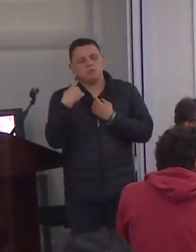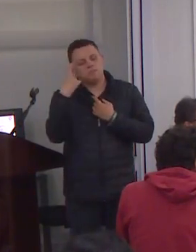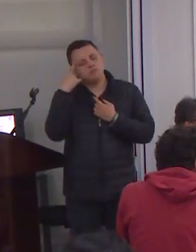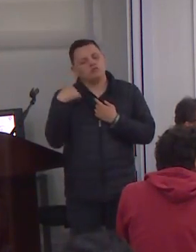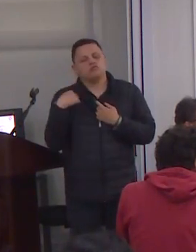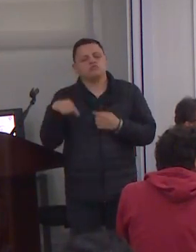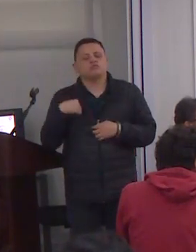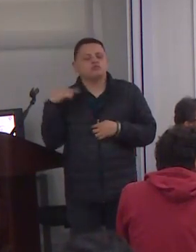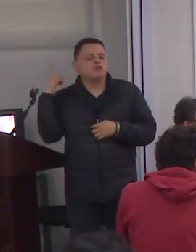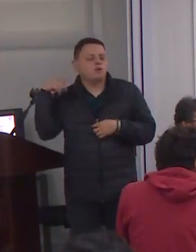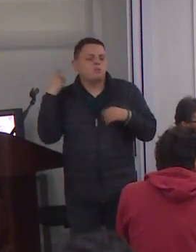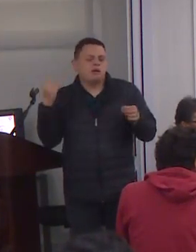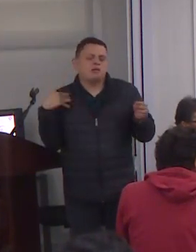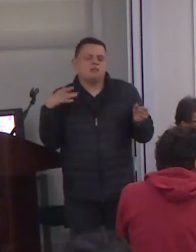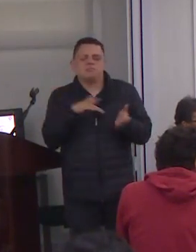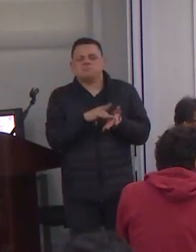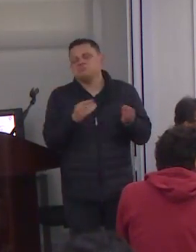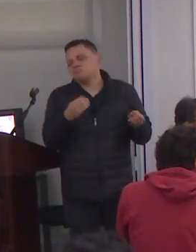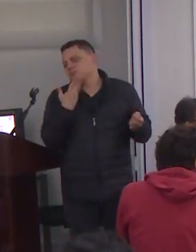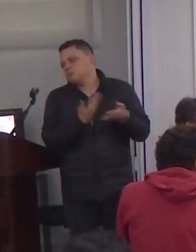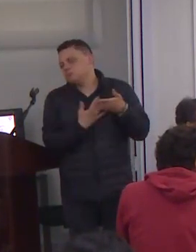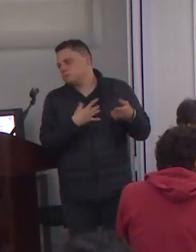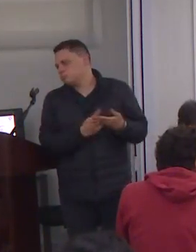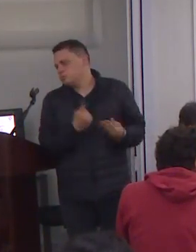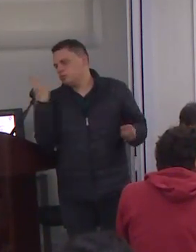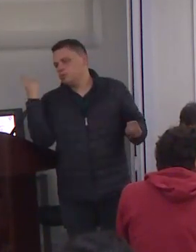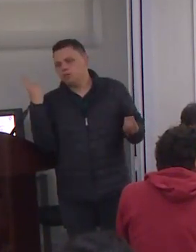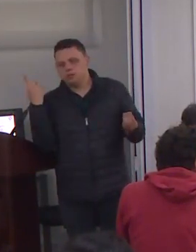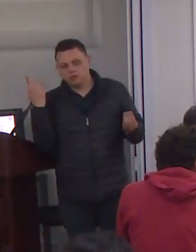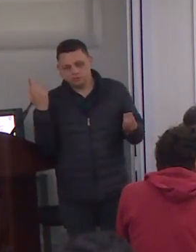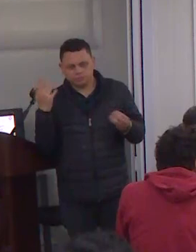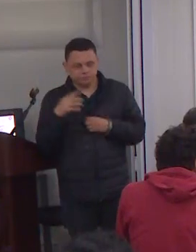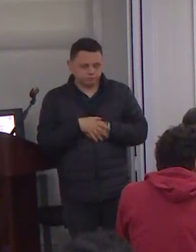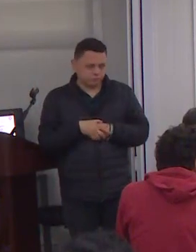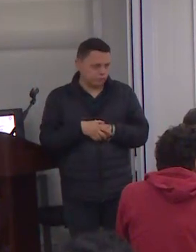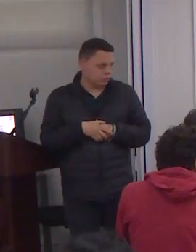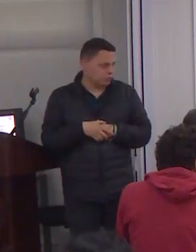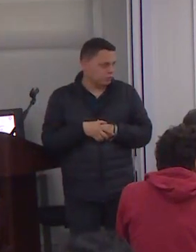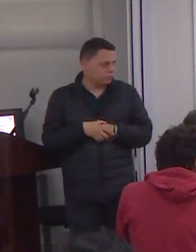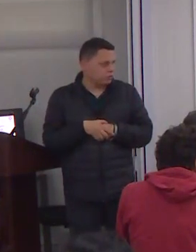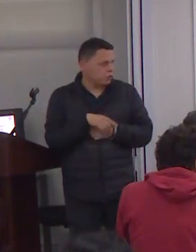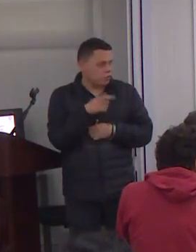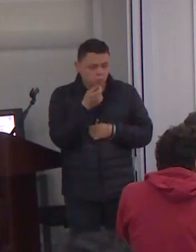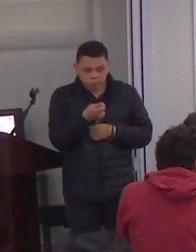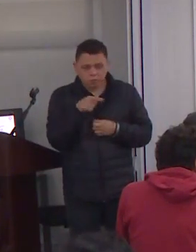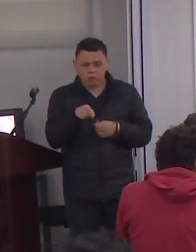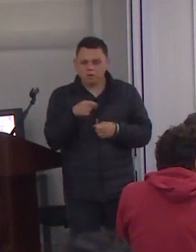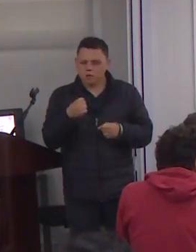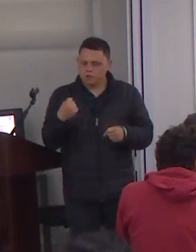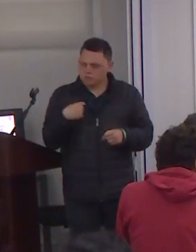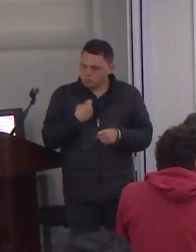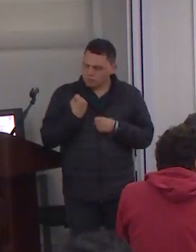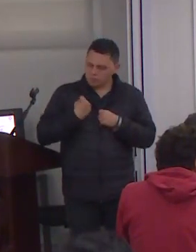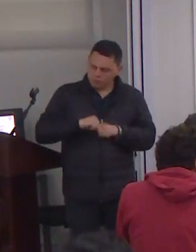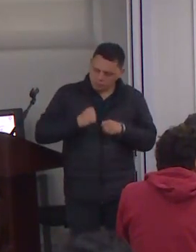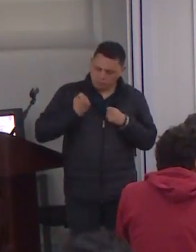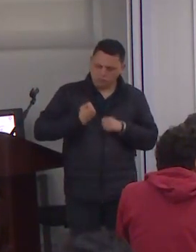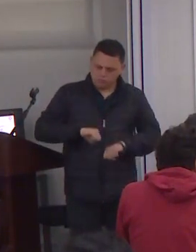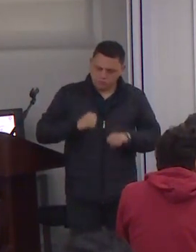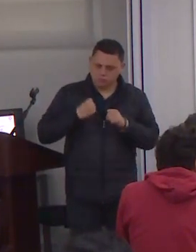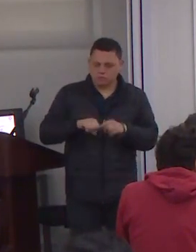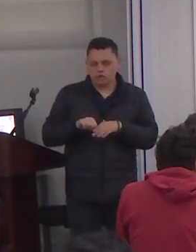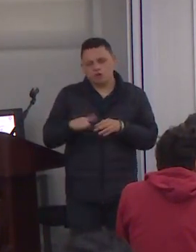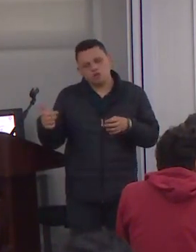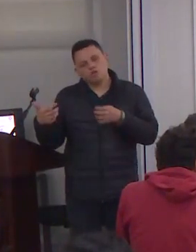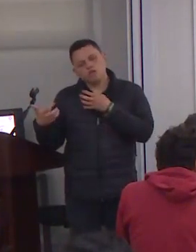loco eso es lo que se mantiene muy pocos como decían por ahí persistimos y persistimos pero porque hay